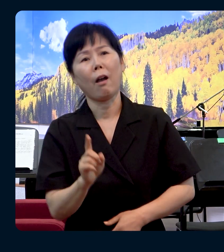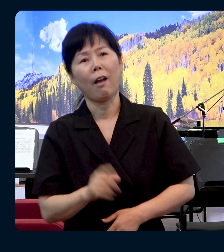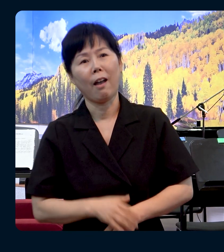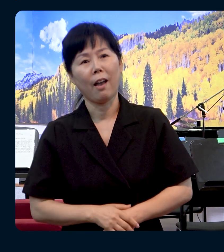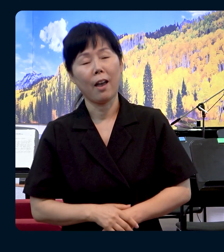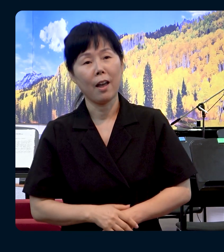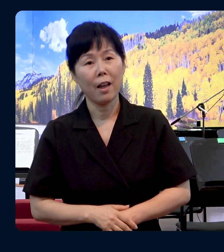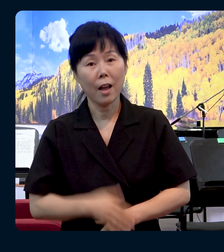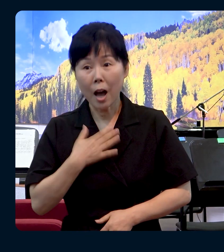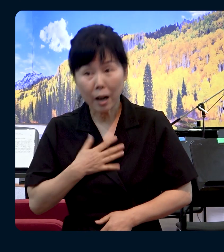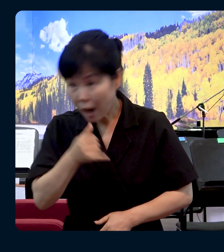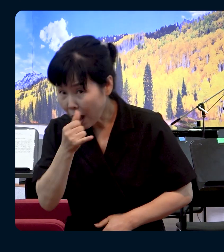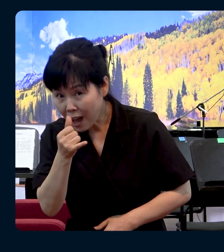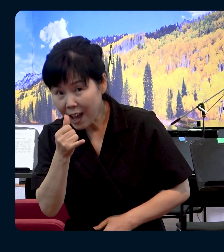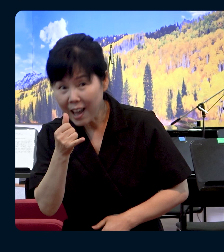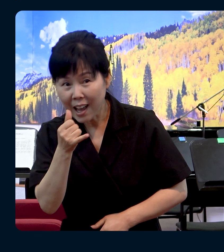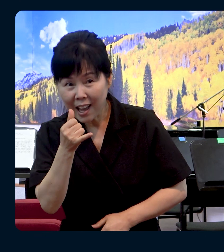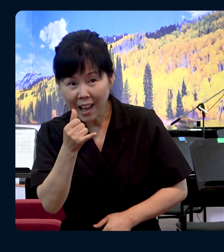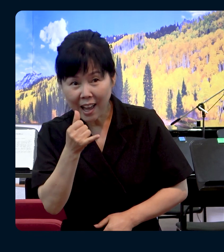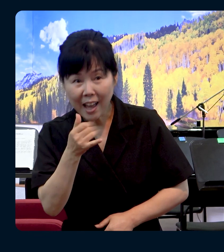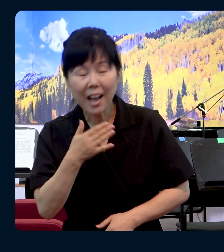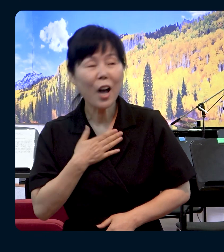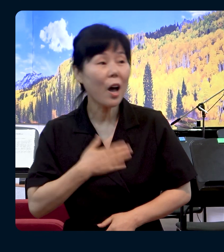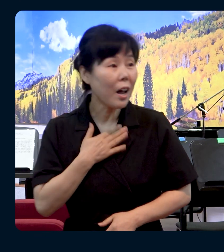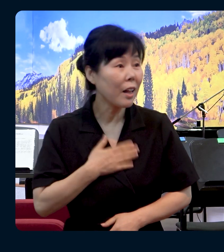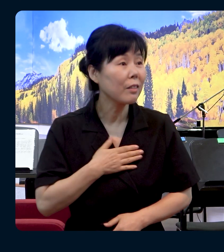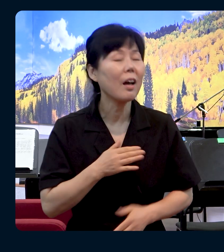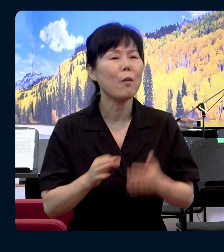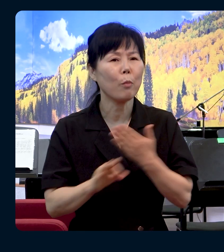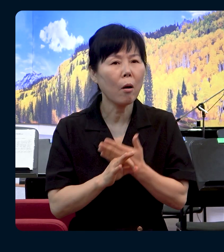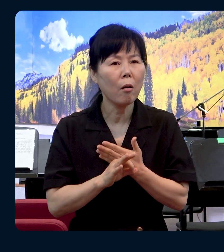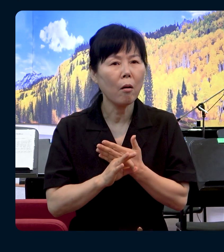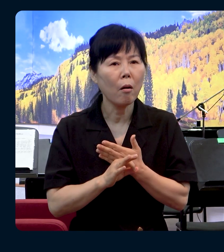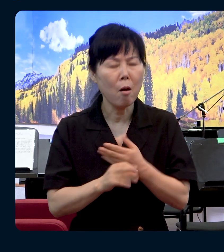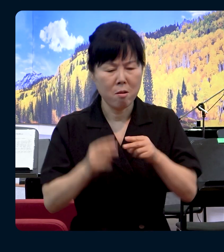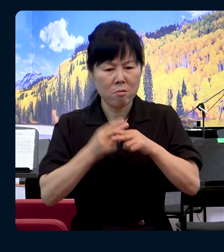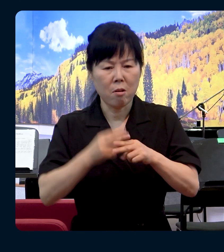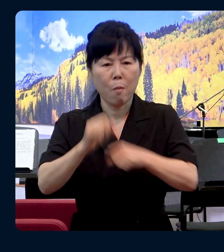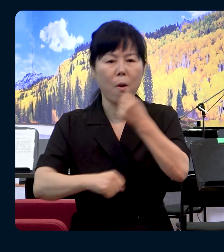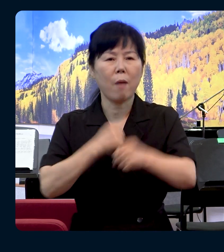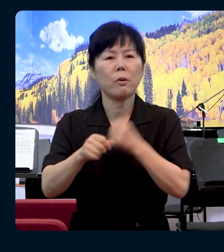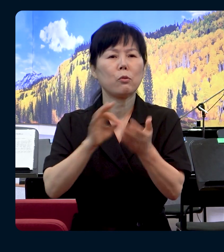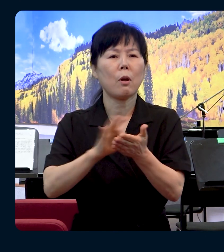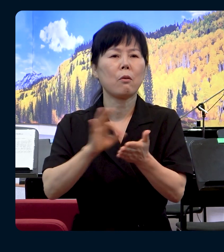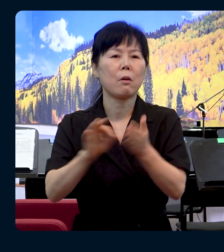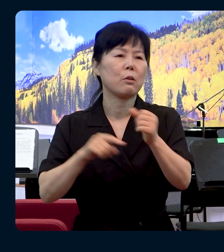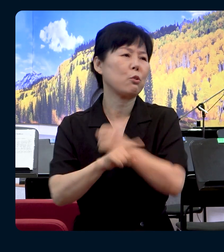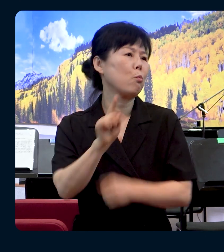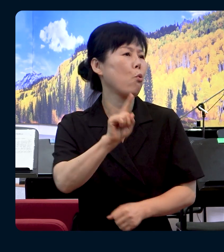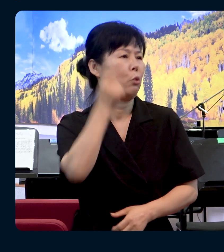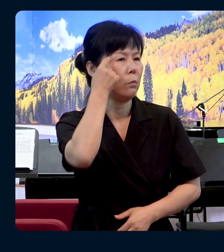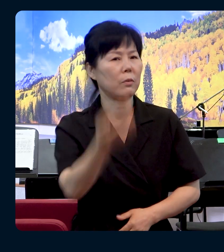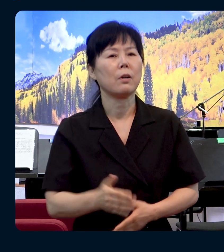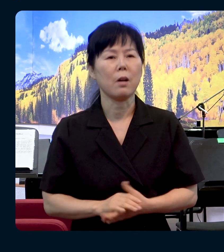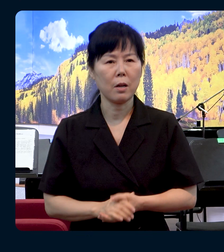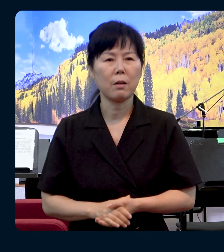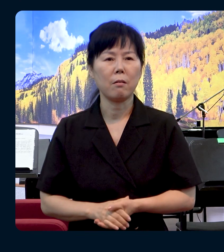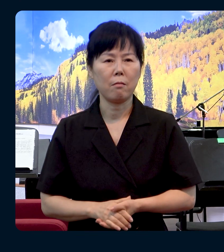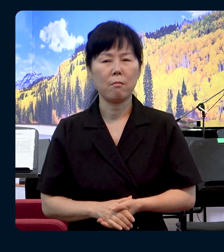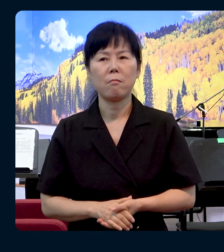혹 알고 있었습니까? 그렇다면 왜 그렇게 함부로 막 사용했습니까? 그게 어떤 것인지